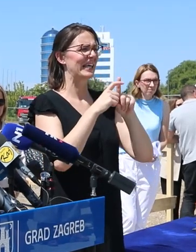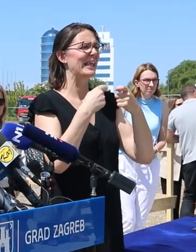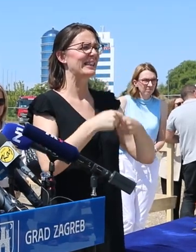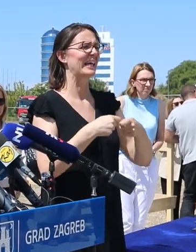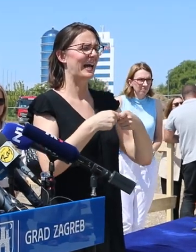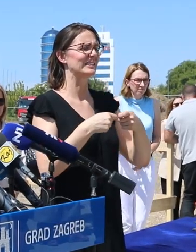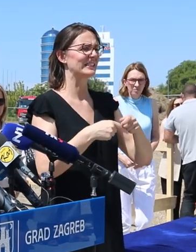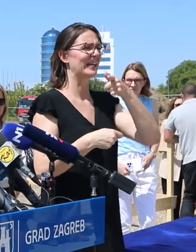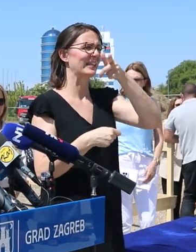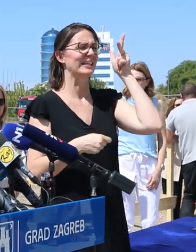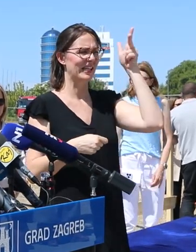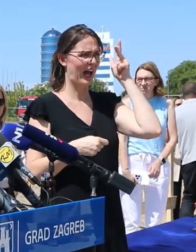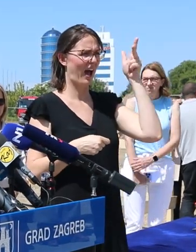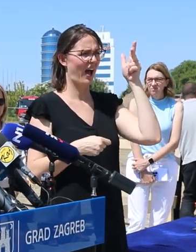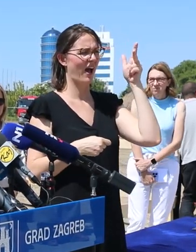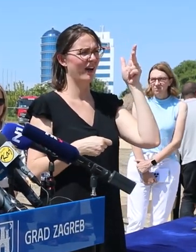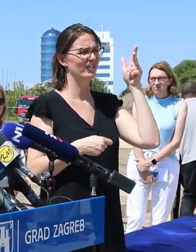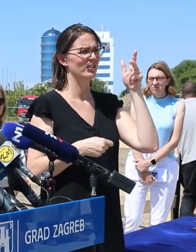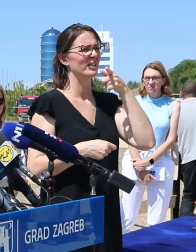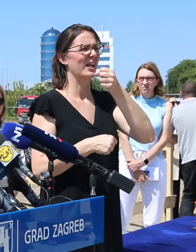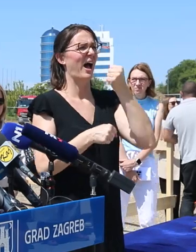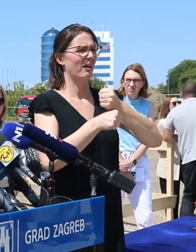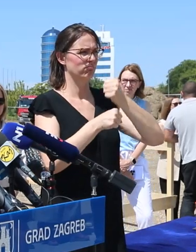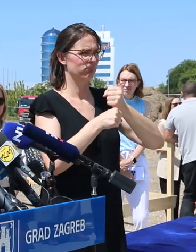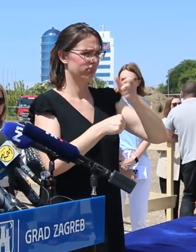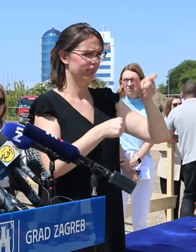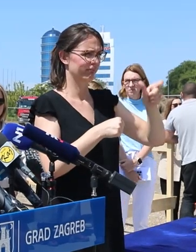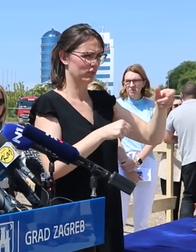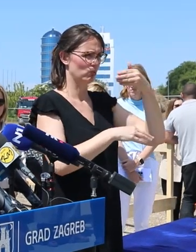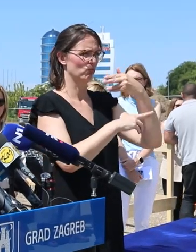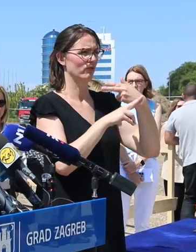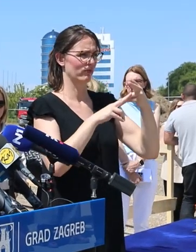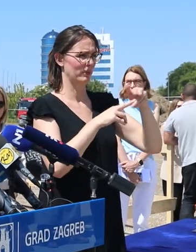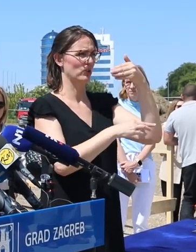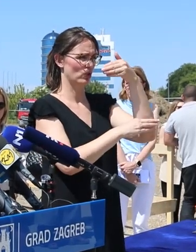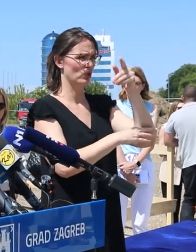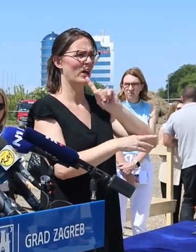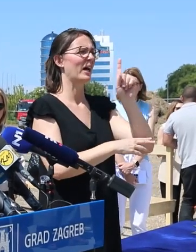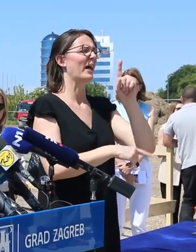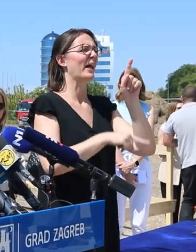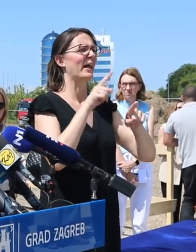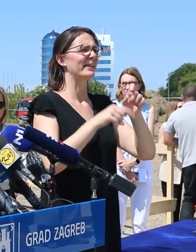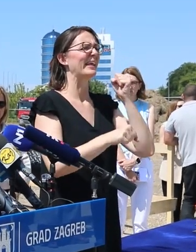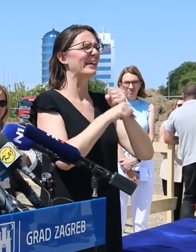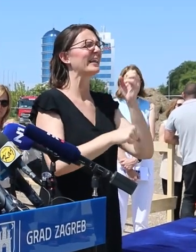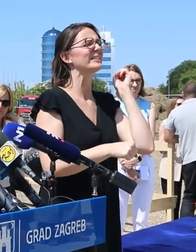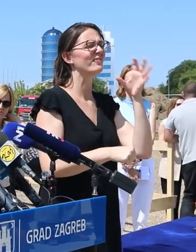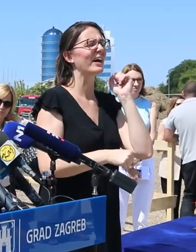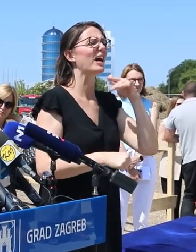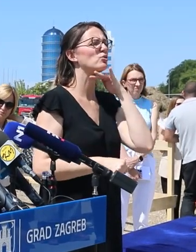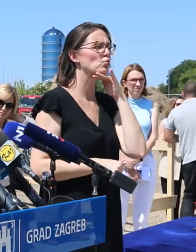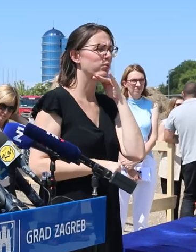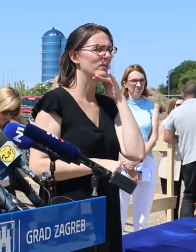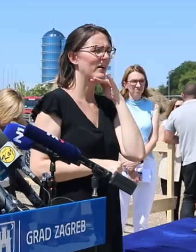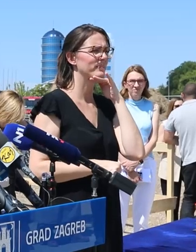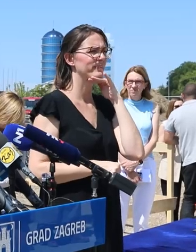sindikata doduše, je tražio da se, da radnici u čistoći ne rade, neki rade skoro svaku subotu,